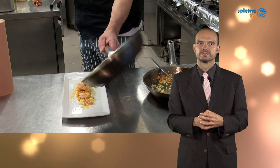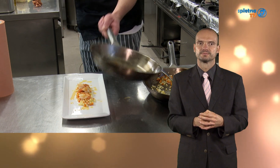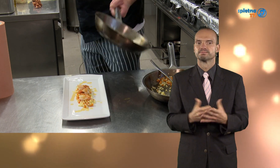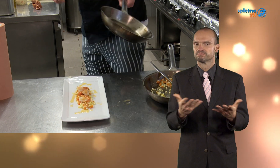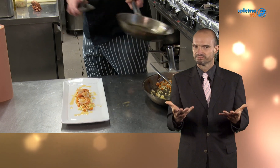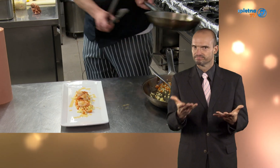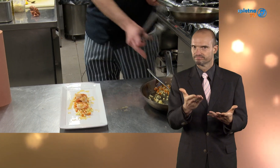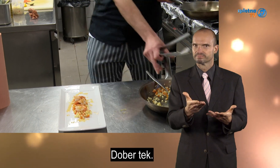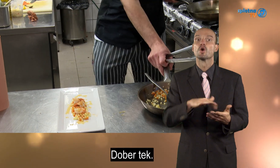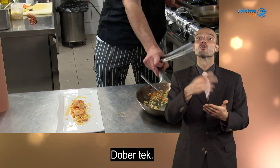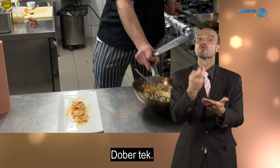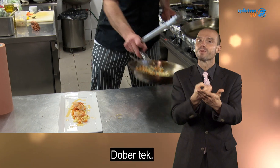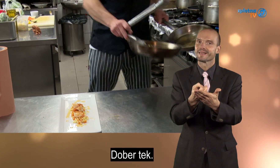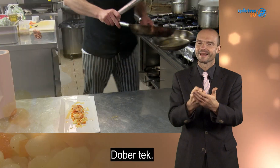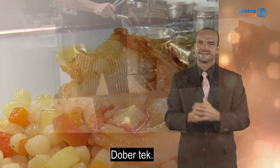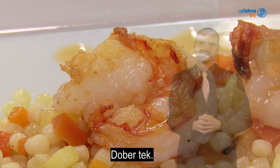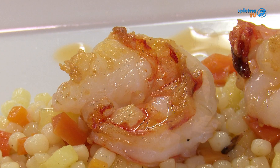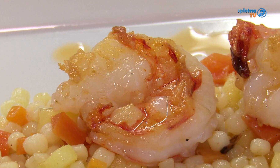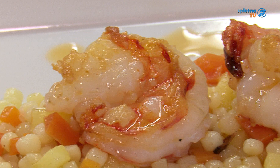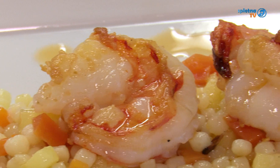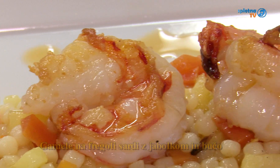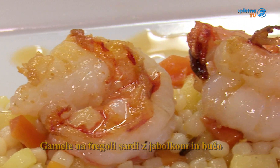Evo, dober tek.